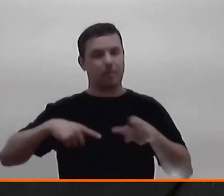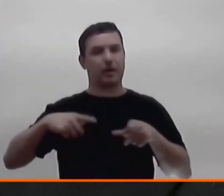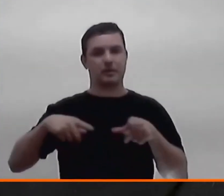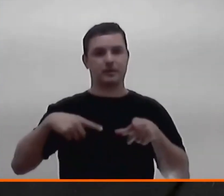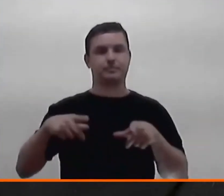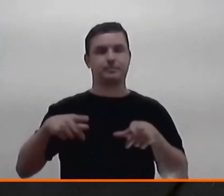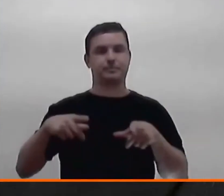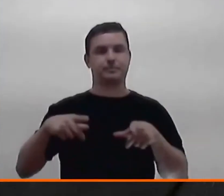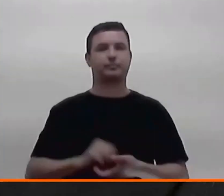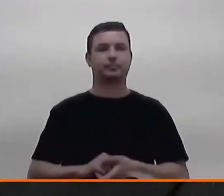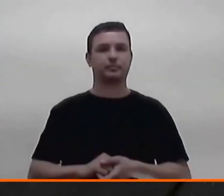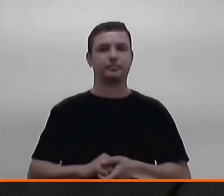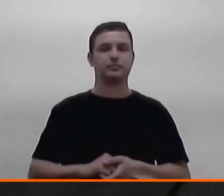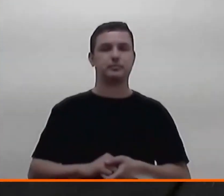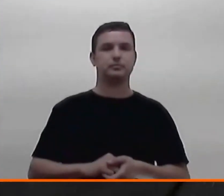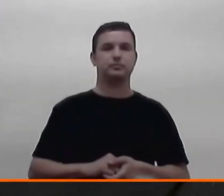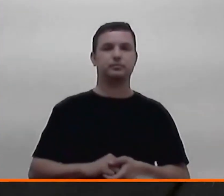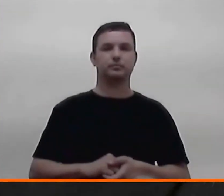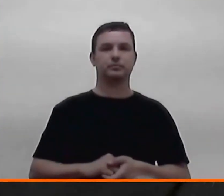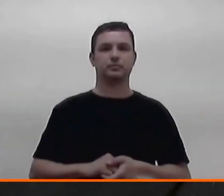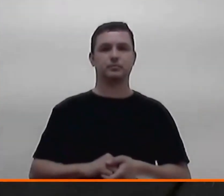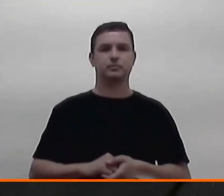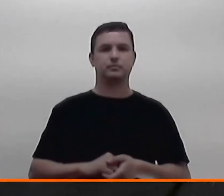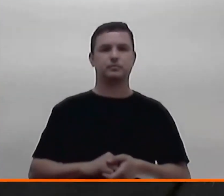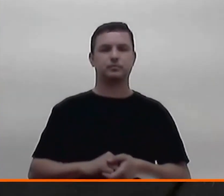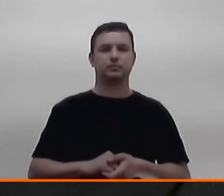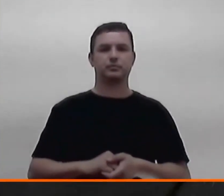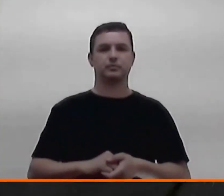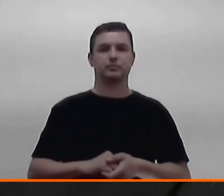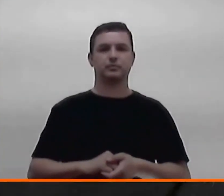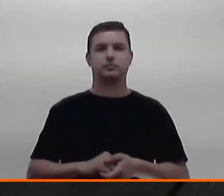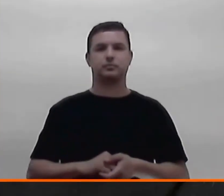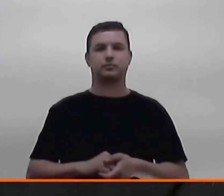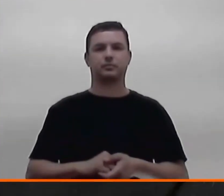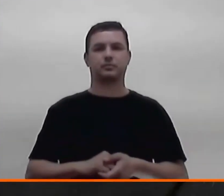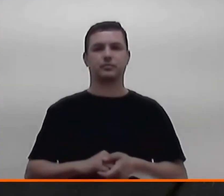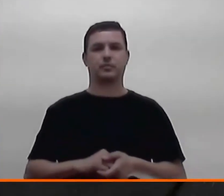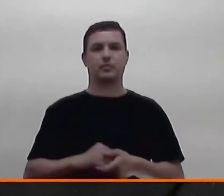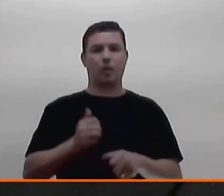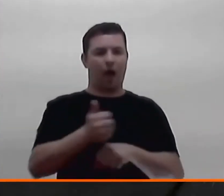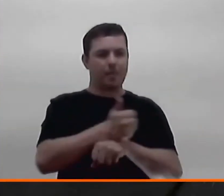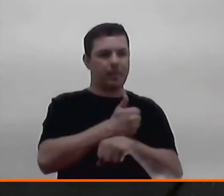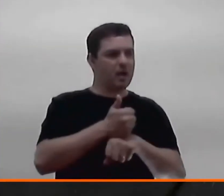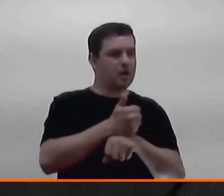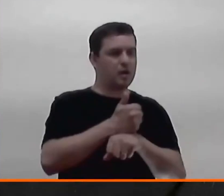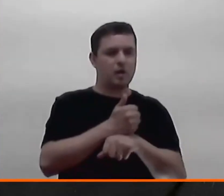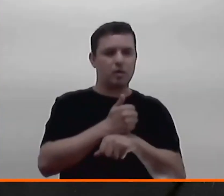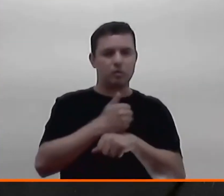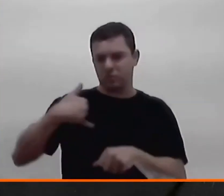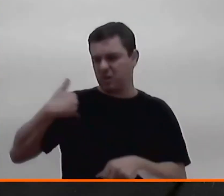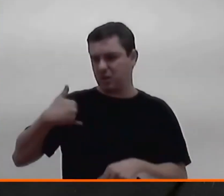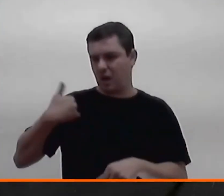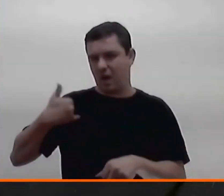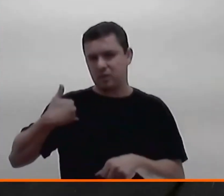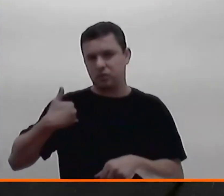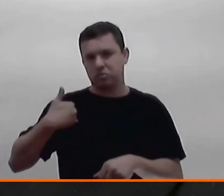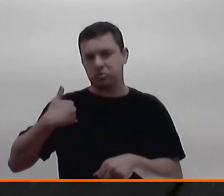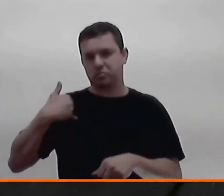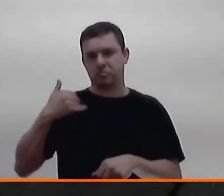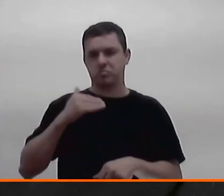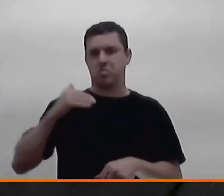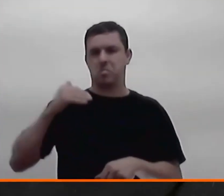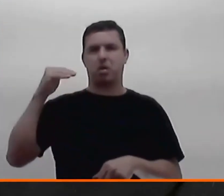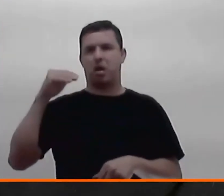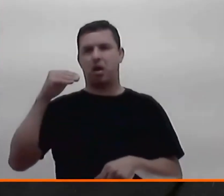24:1 diz: era Abraão já idoso, bem avançado em anos, e o Senhor em tudo o havia